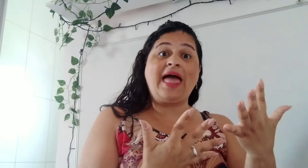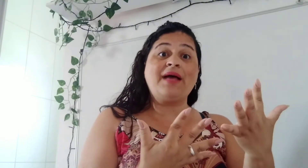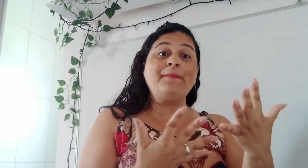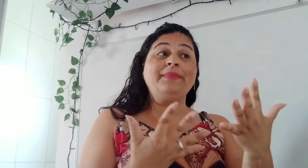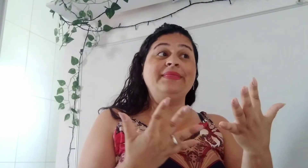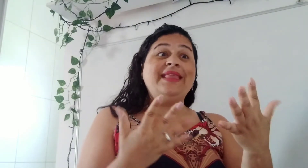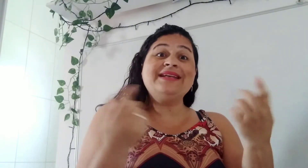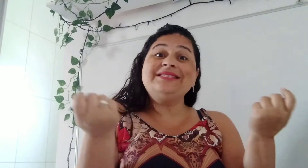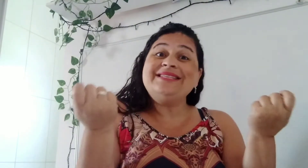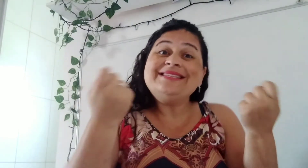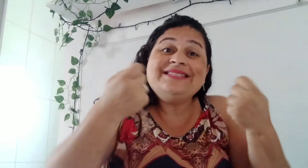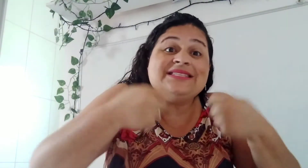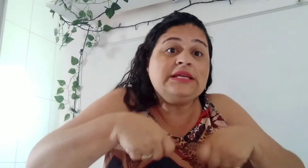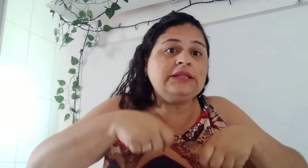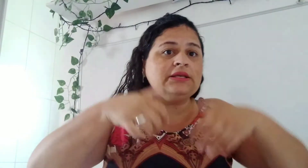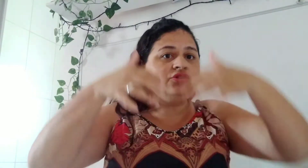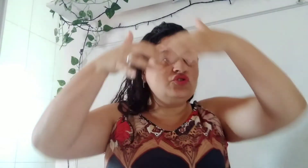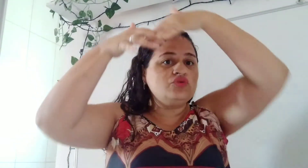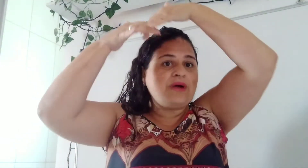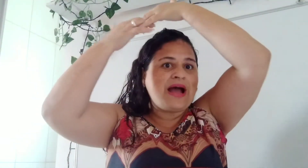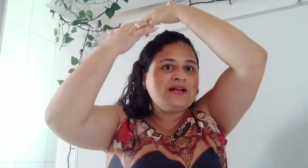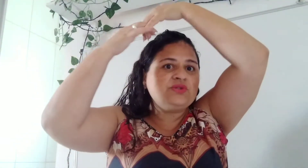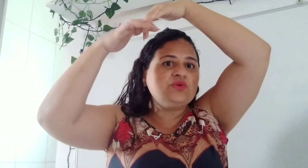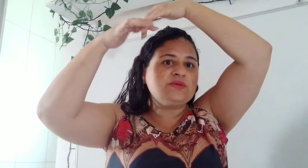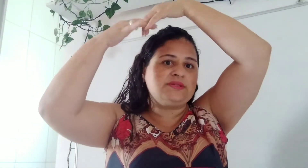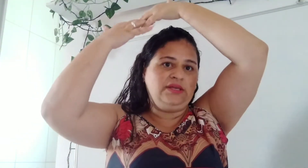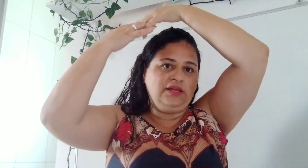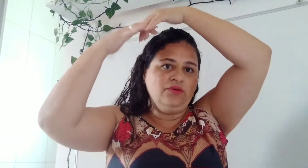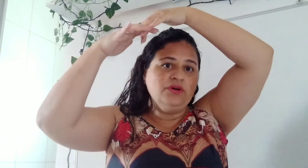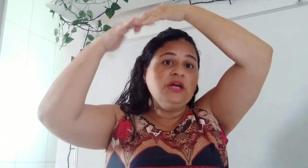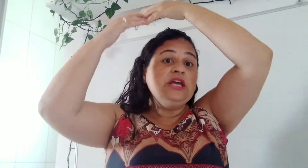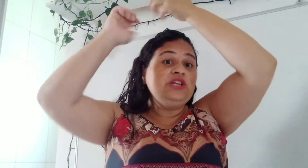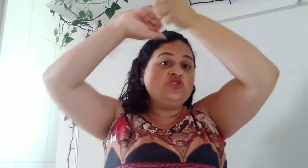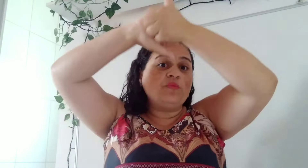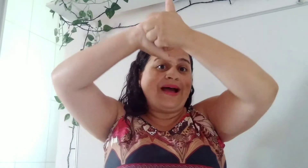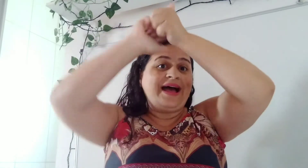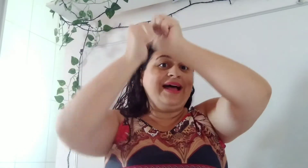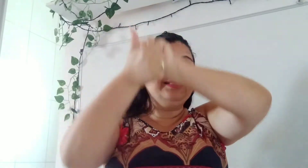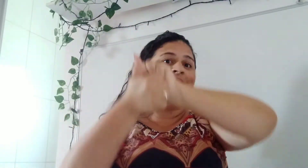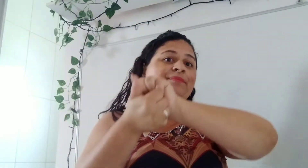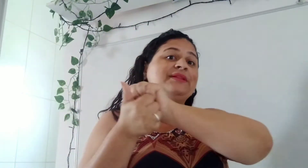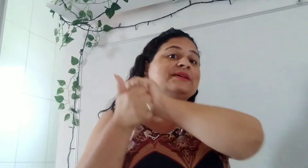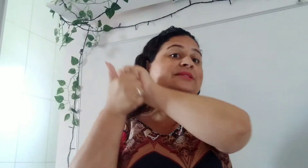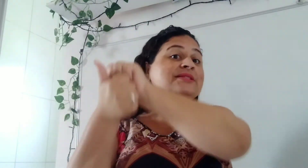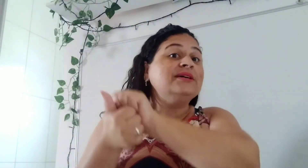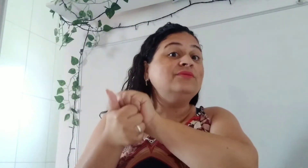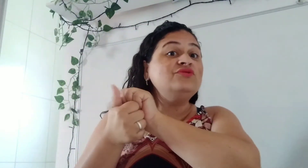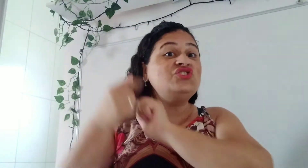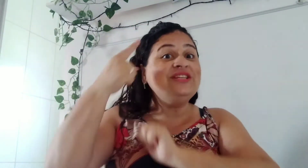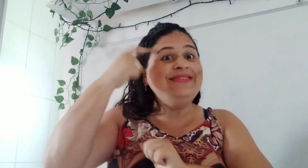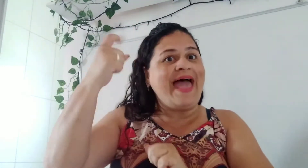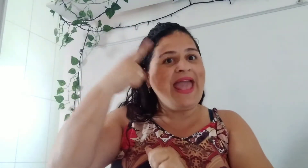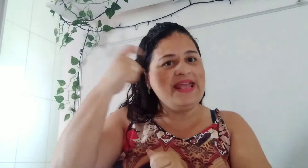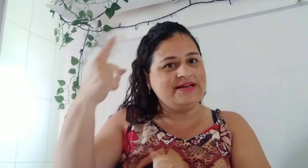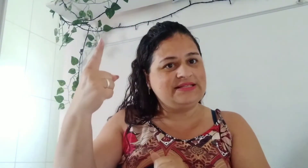ela necessita de um raciocínio e de uma adaptação de